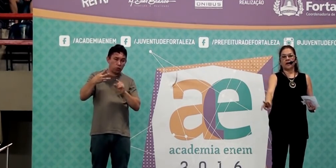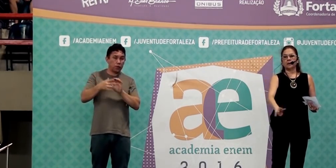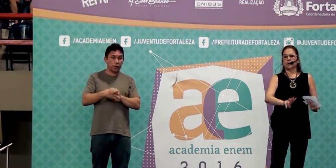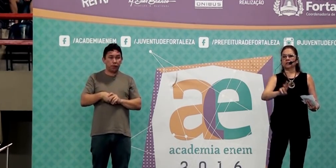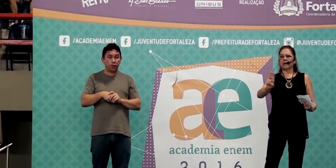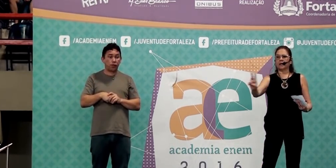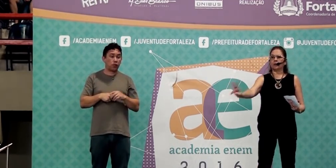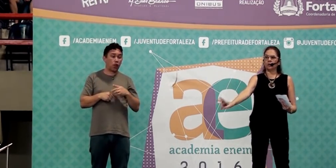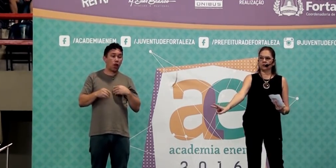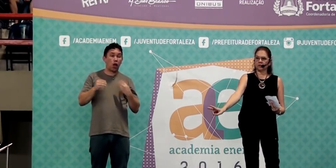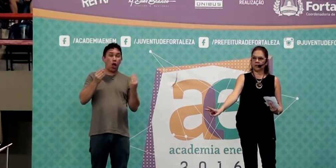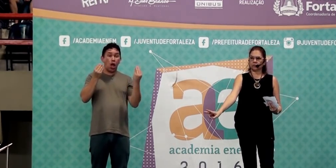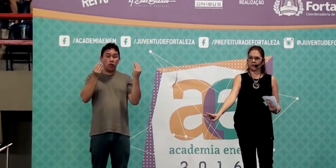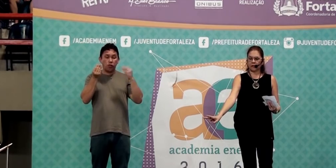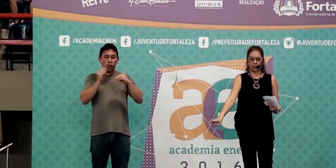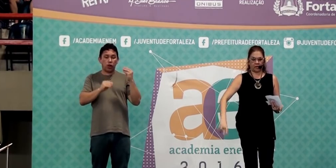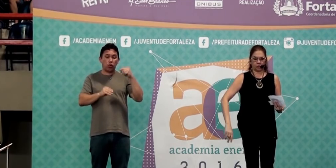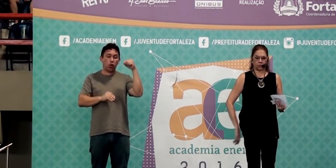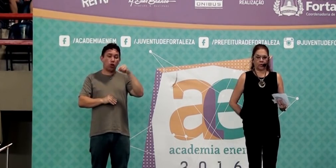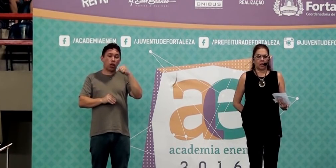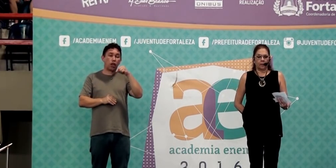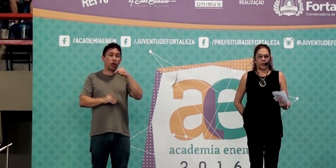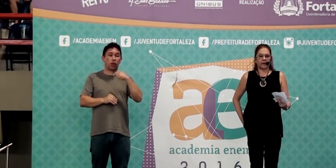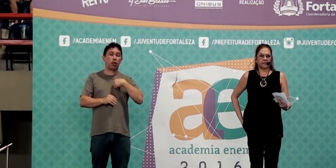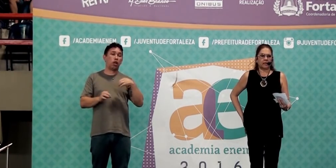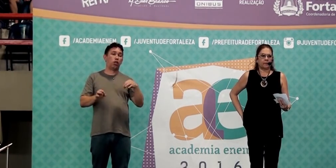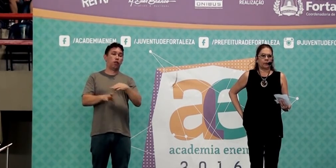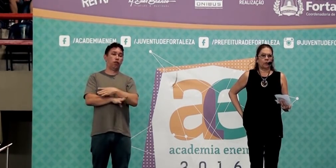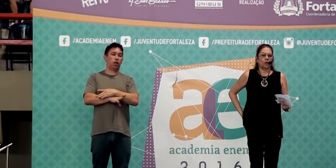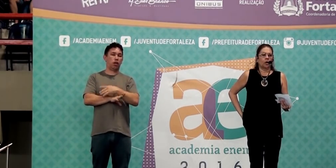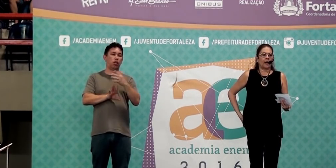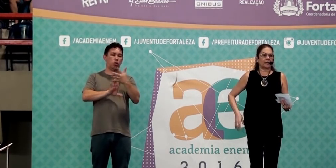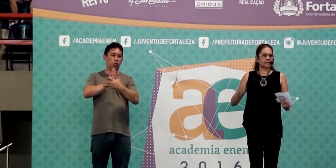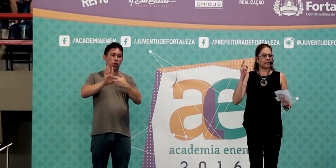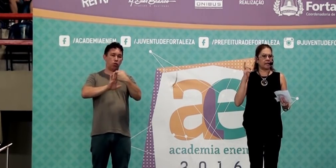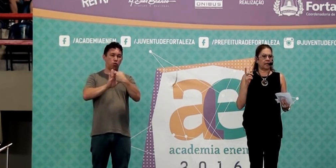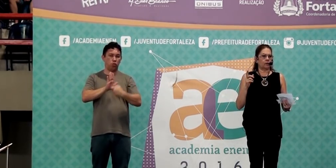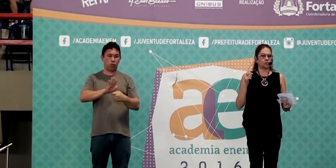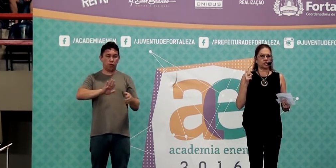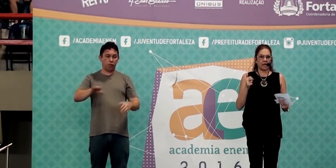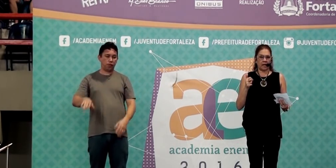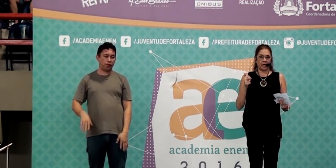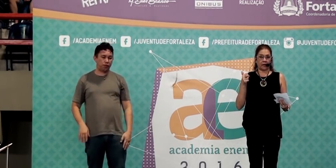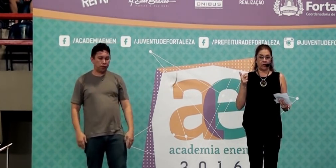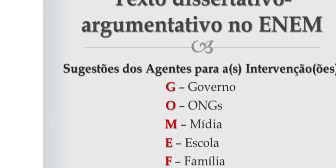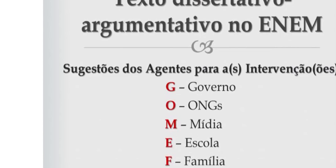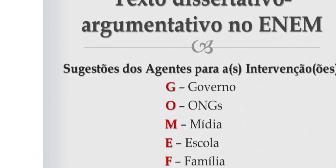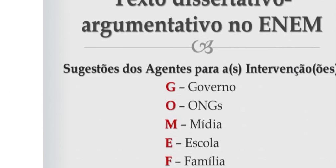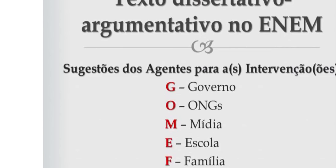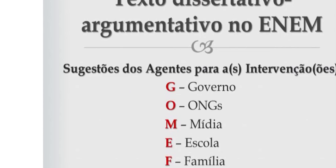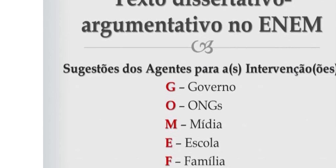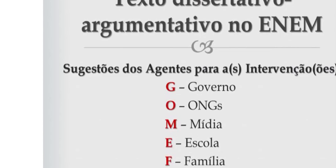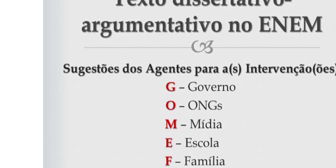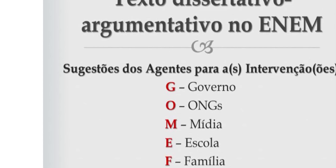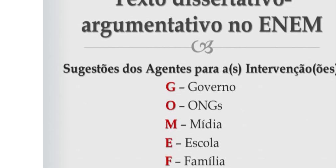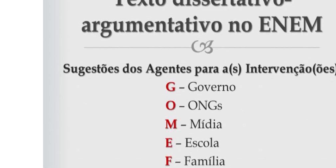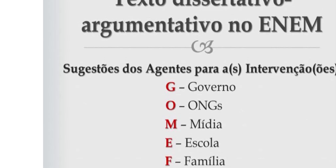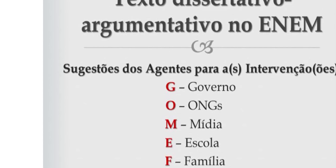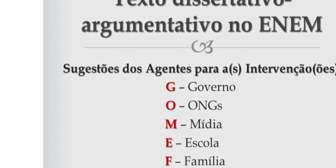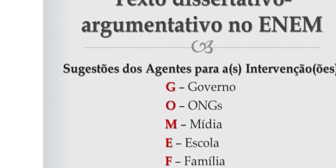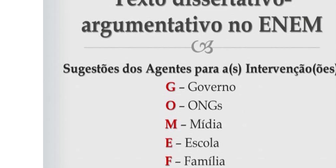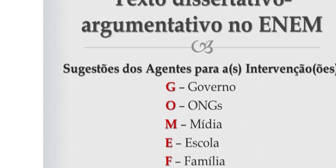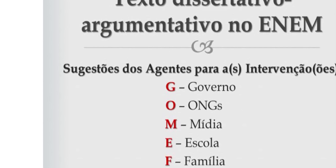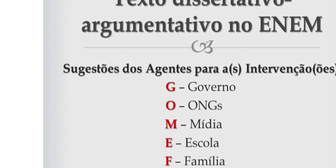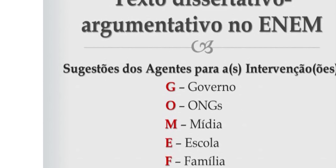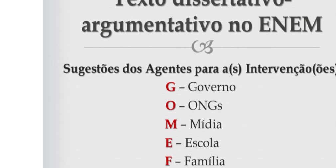E vai botar na conclusão do seu texto. Por exemplo, a sigla, o G é governo. O O